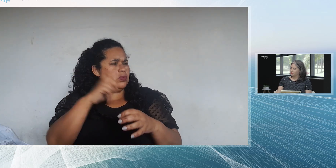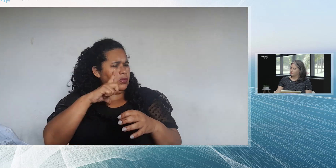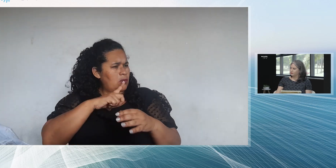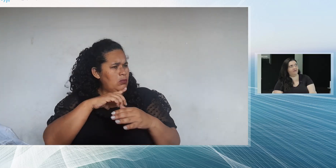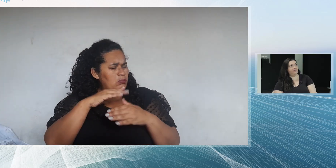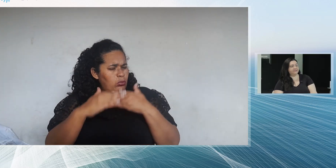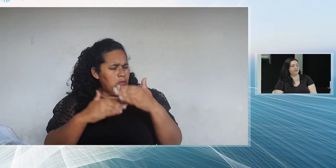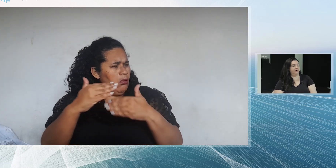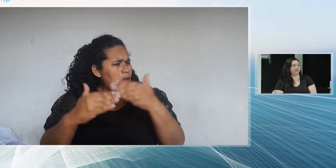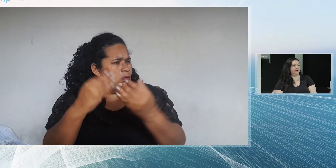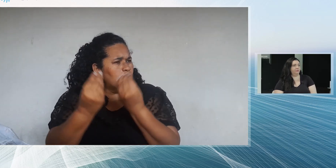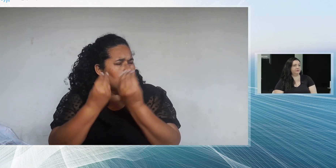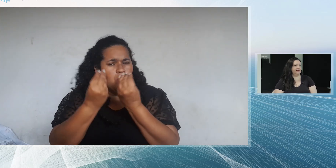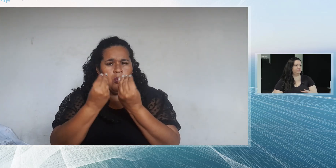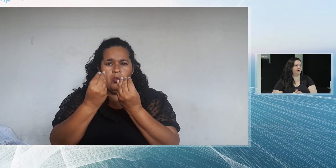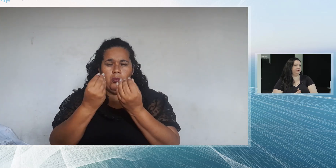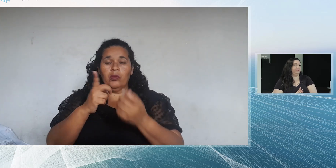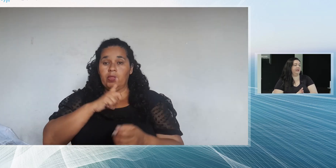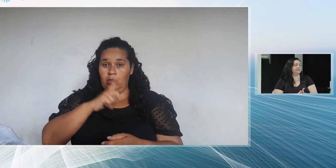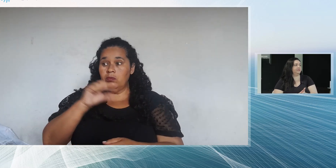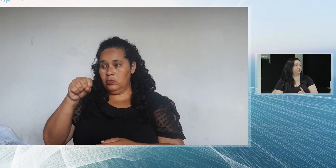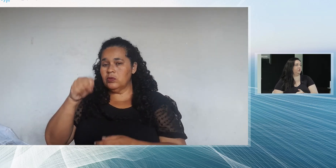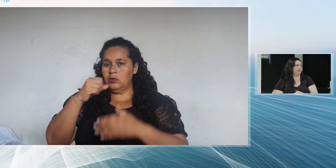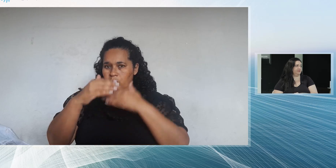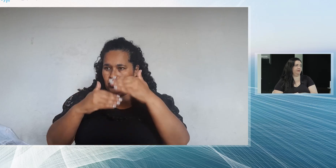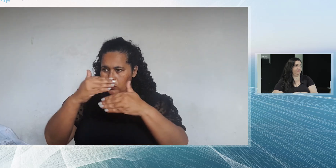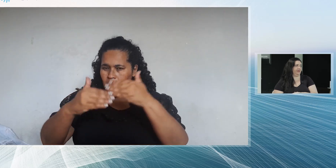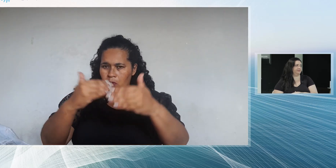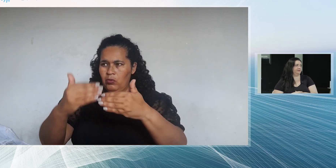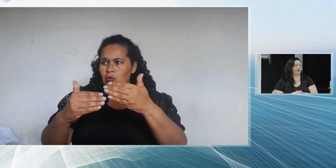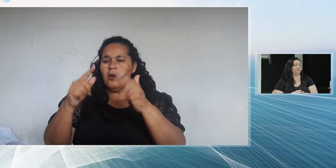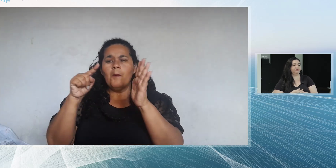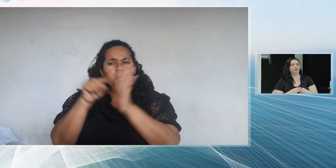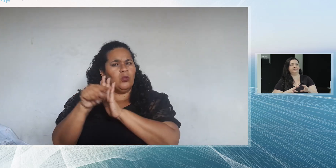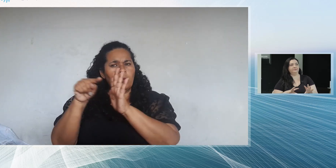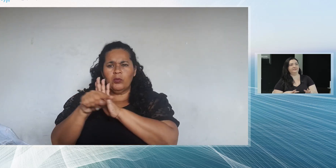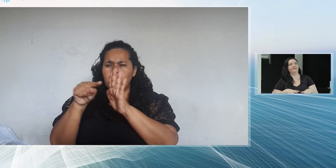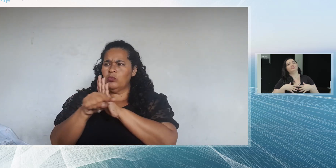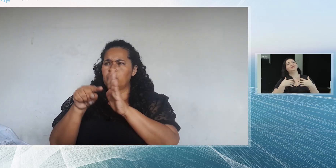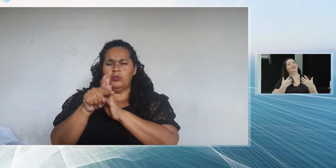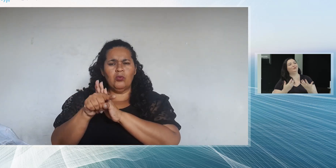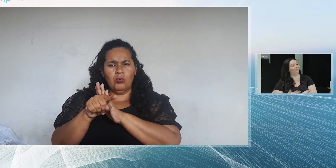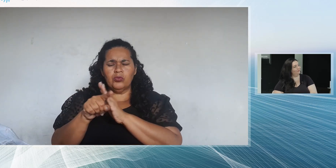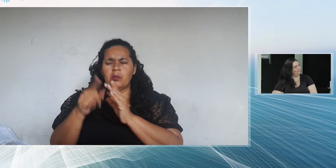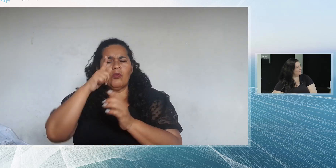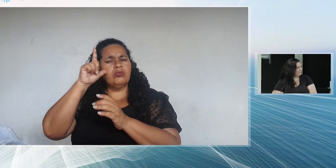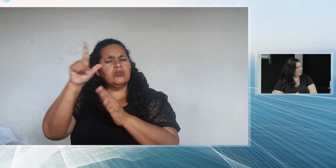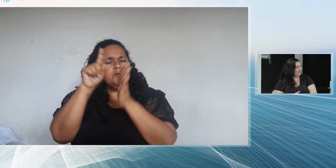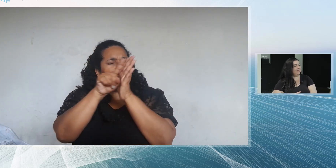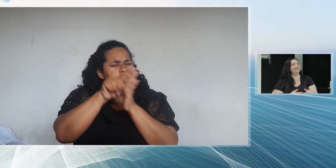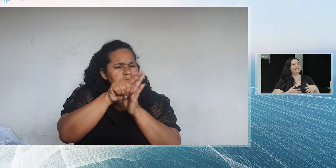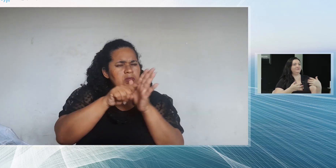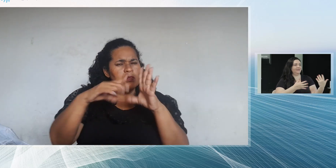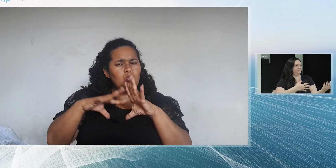processo a seguir? Não, a avaliação ela tem um processo de anamnese. A gente começa com a anamnese, que é onde nós vamos investigar tudo da